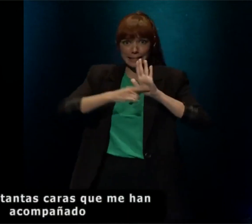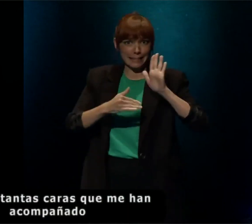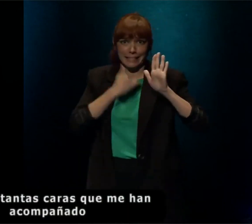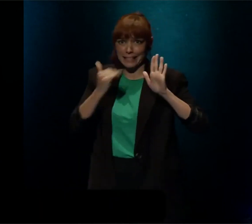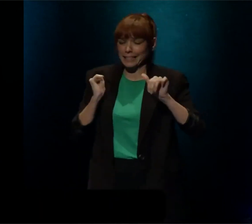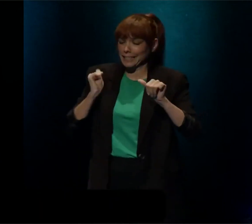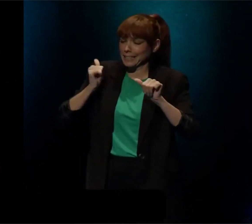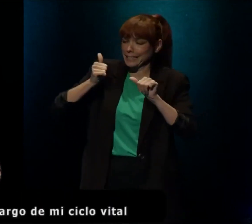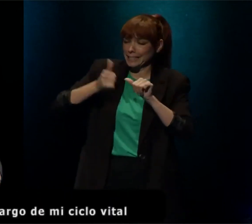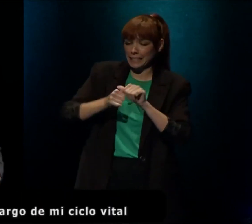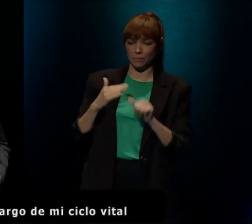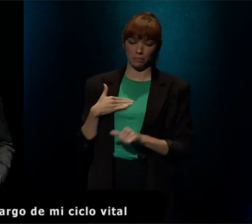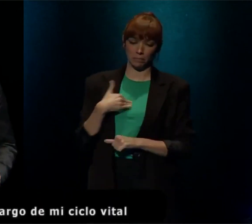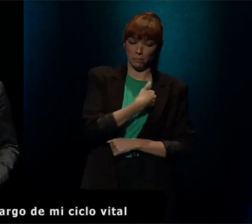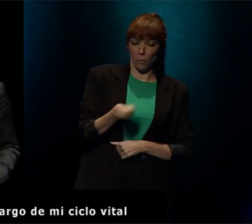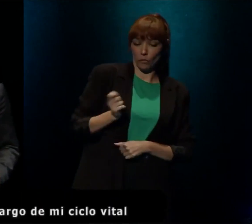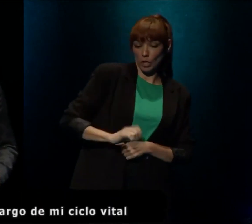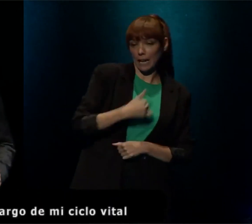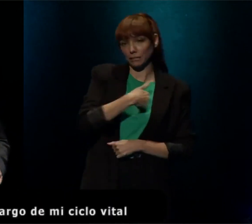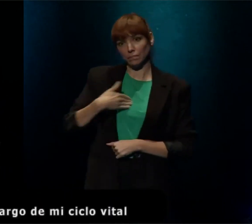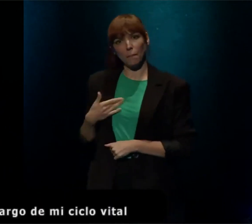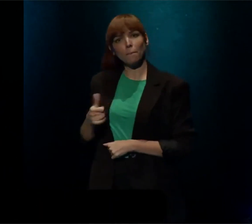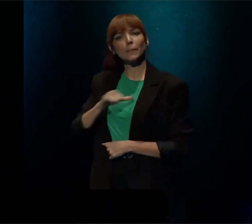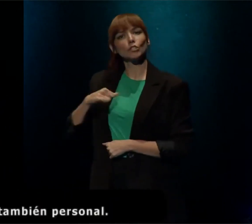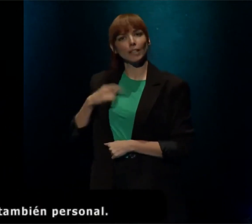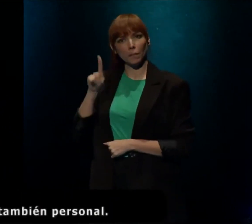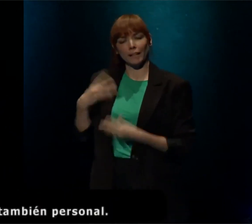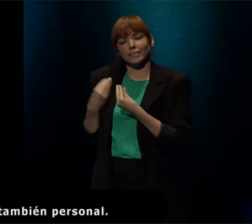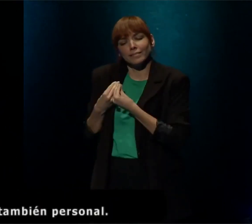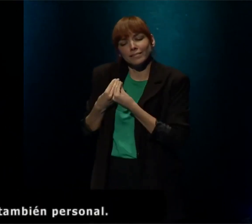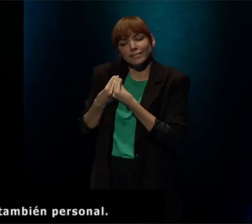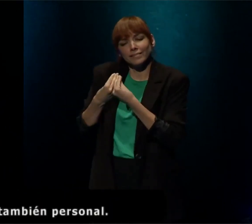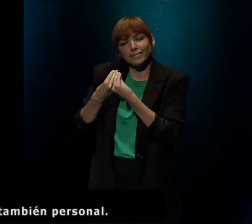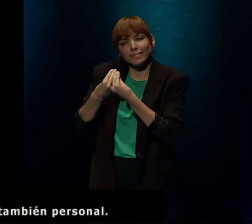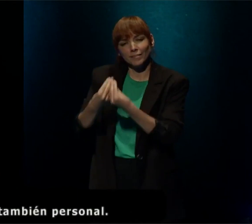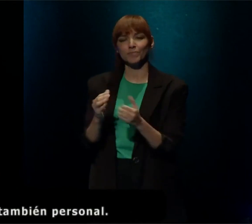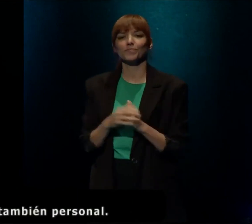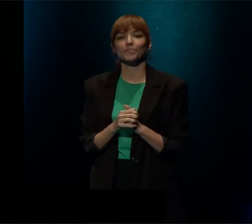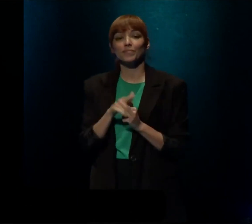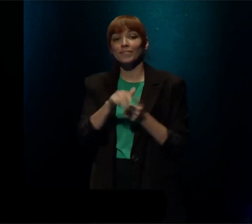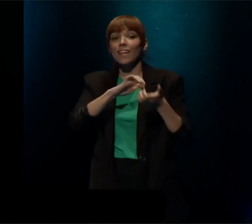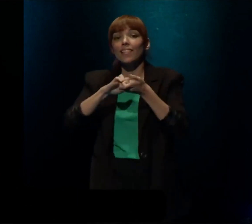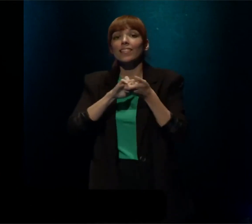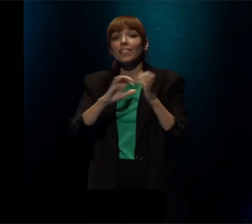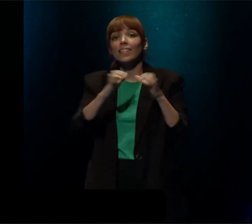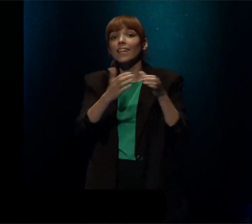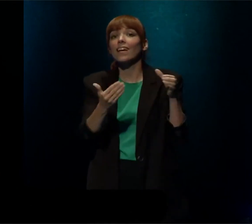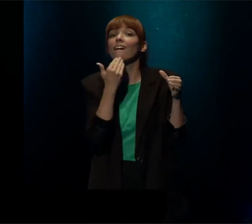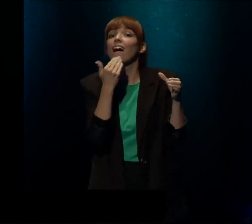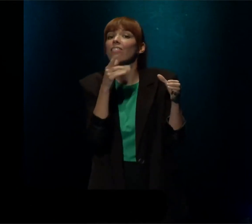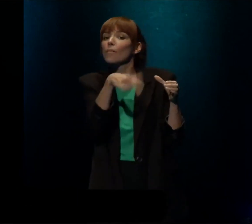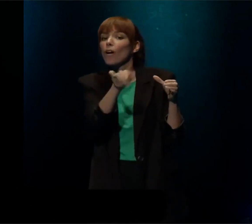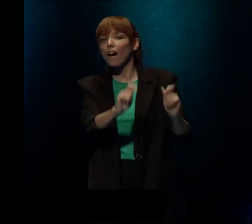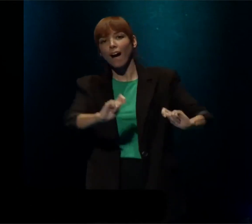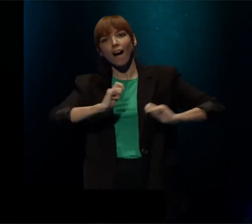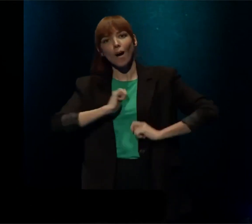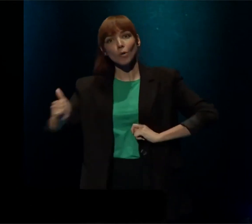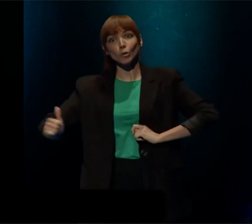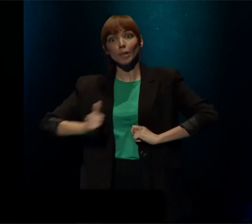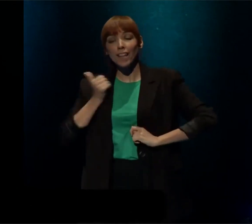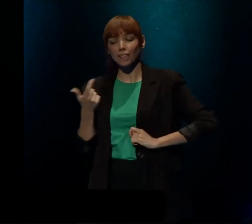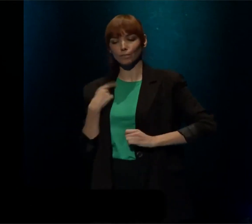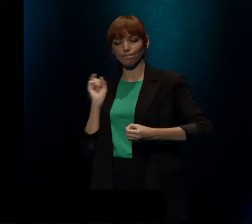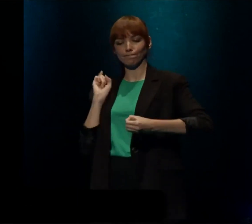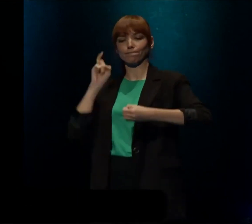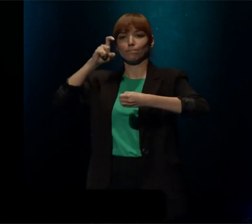también personal. Gracias, CENSE, por darme la oportunidad de estar en este 8º